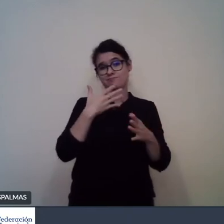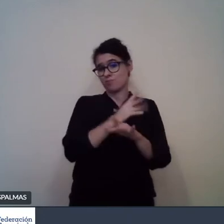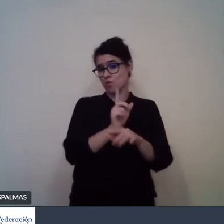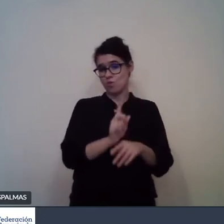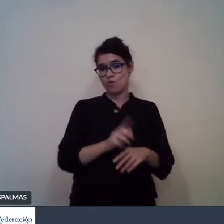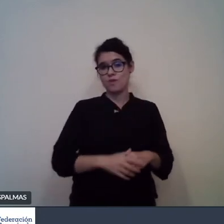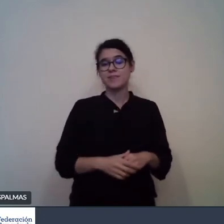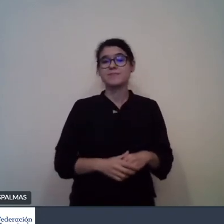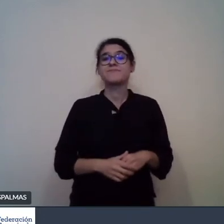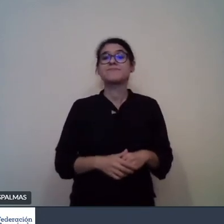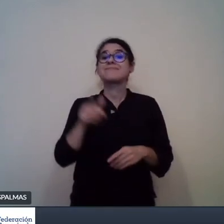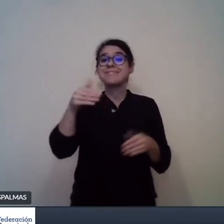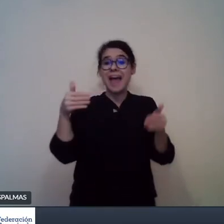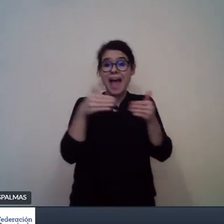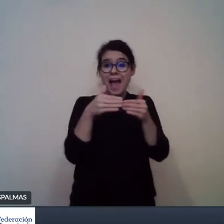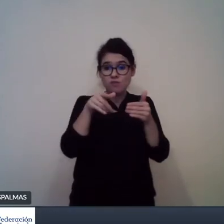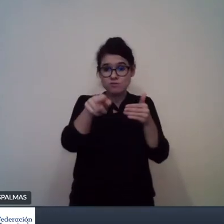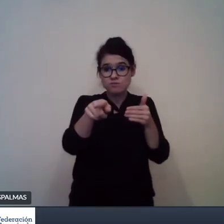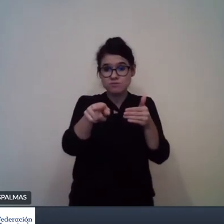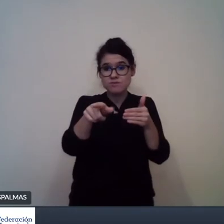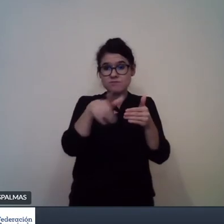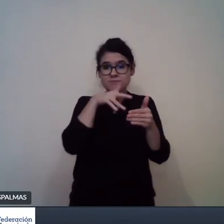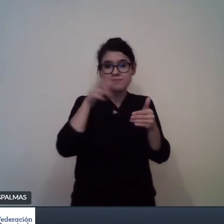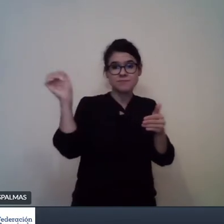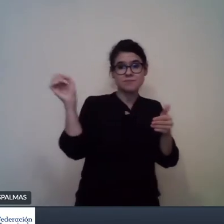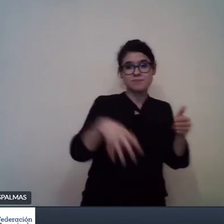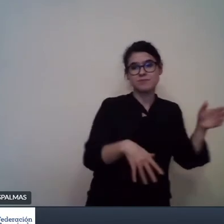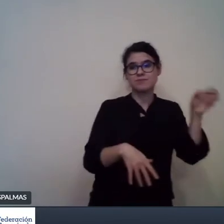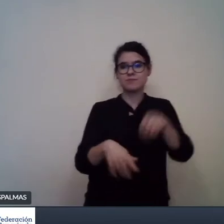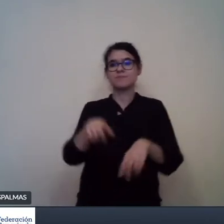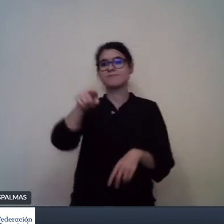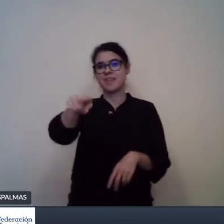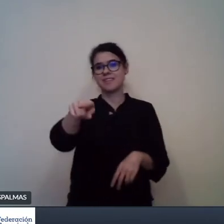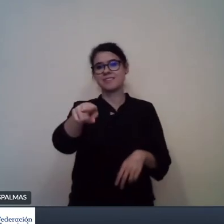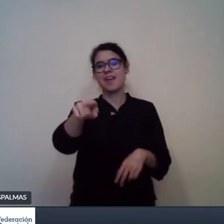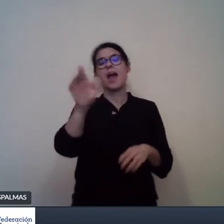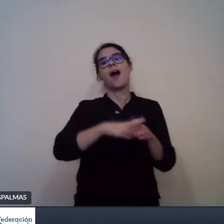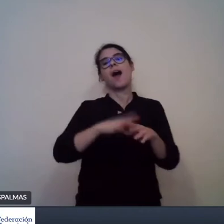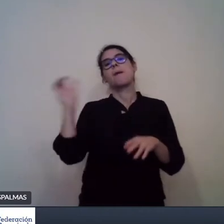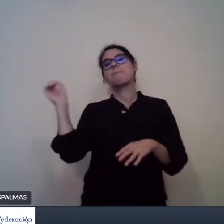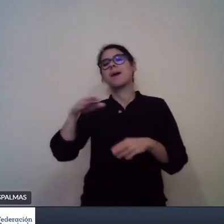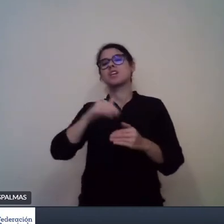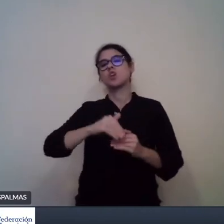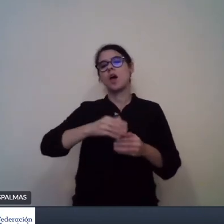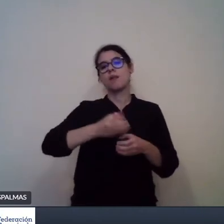Este ángulo aquí, este ángulo de pase picado sobre bote, al grande.